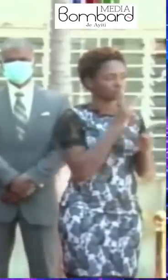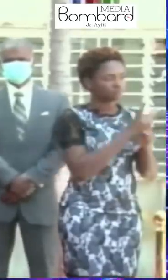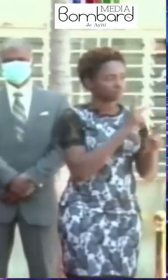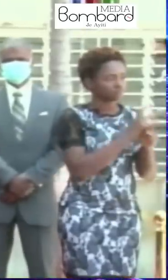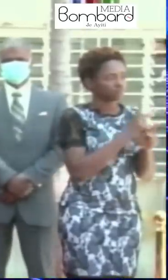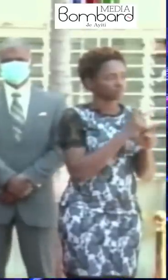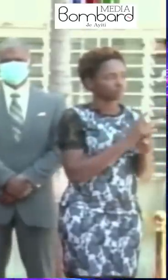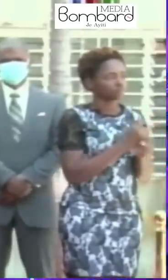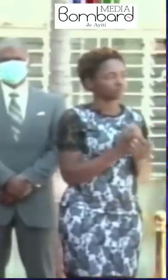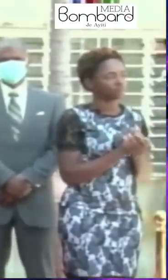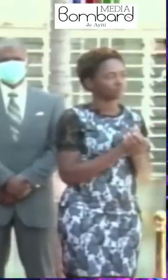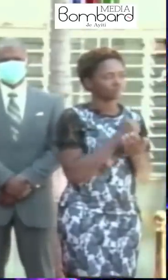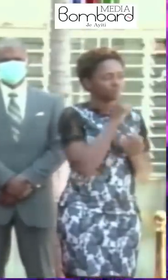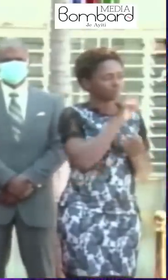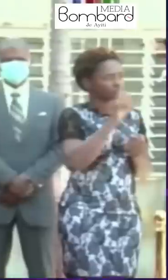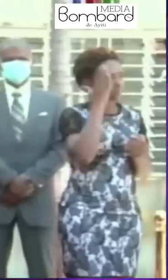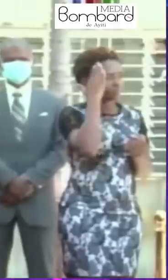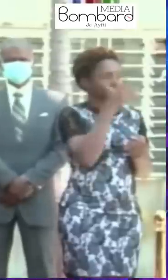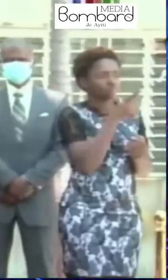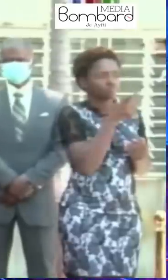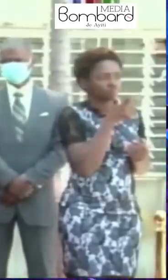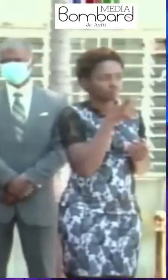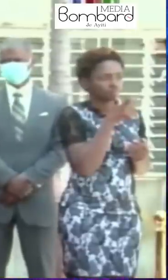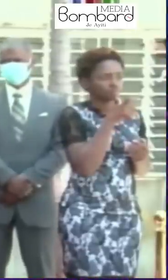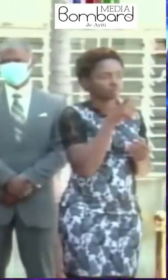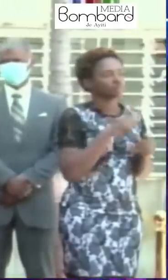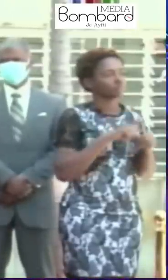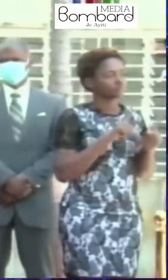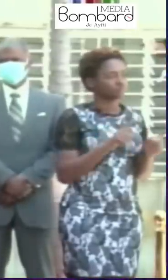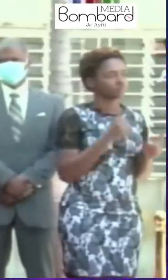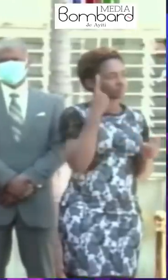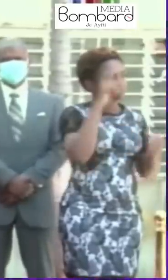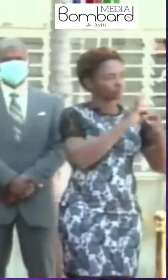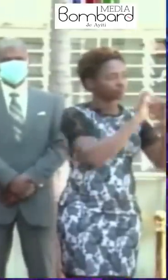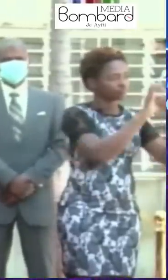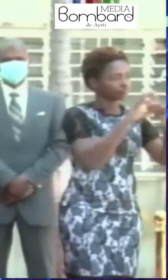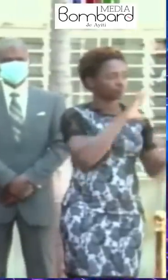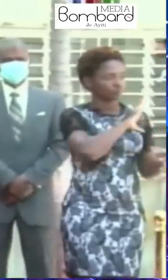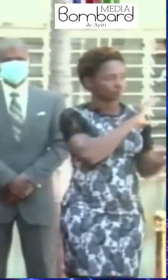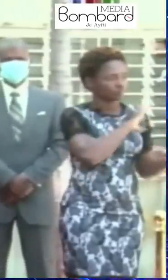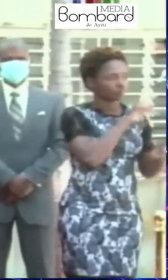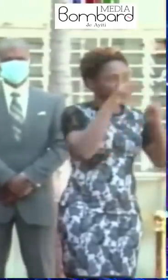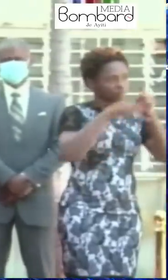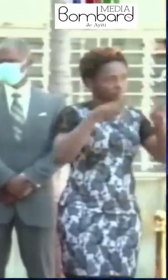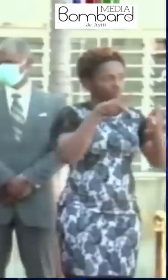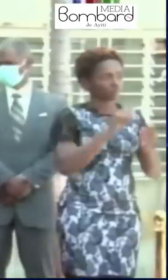qu'un B anonymat, nous n'avons pas besoin qu'on ait. Qui nous, c'est justement la collaboration